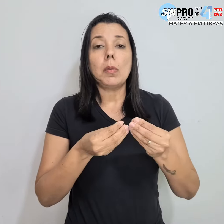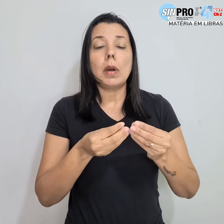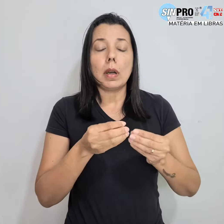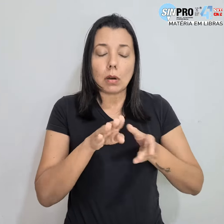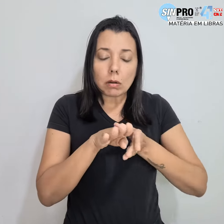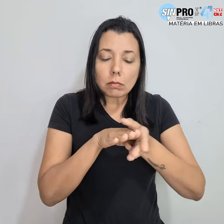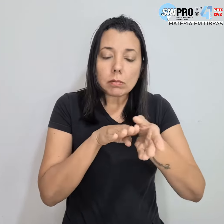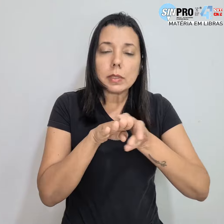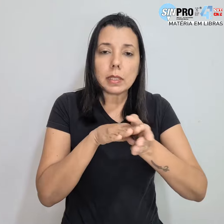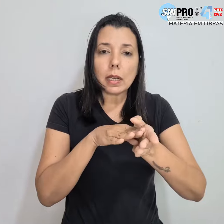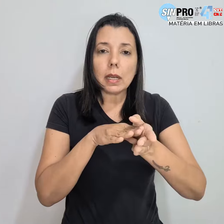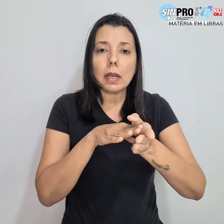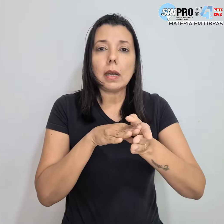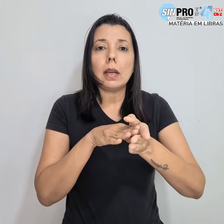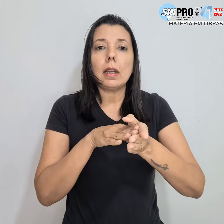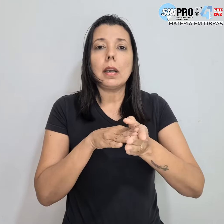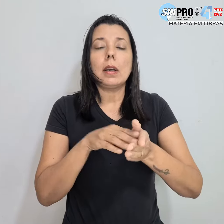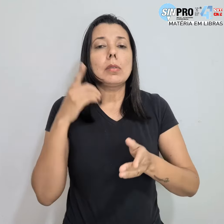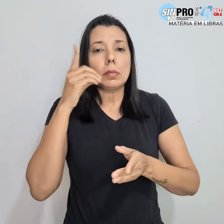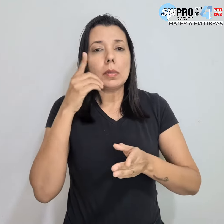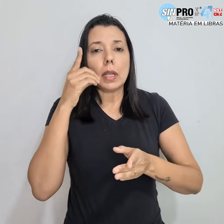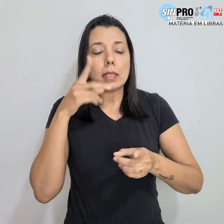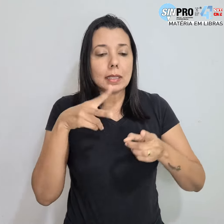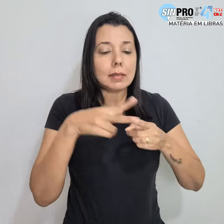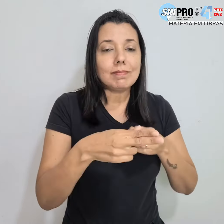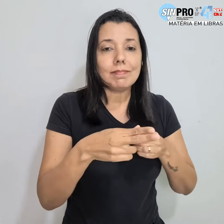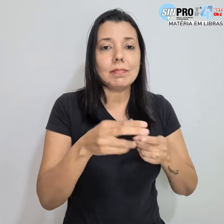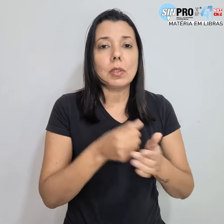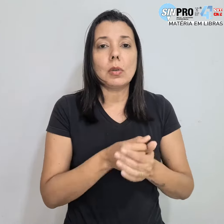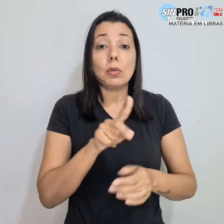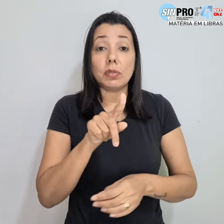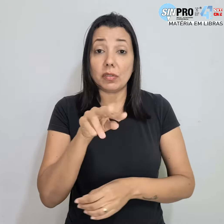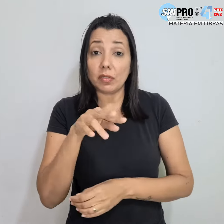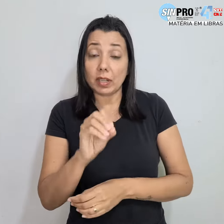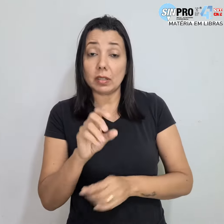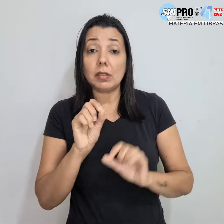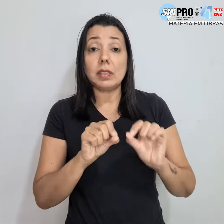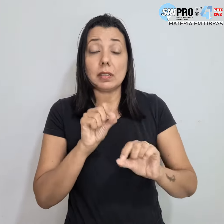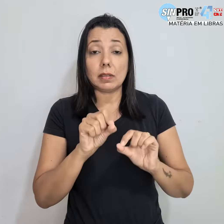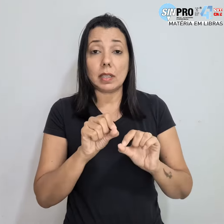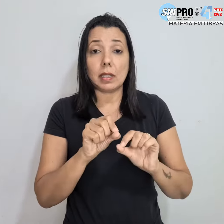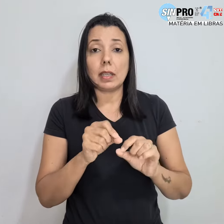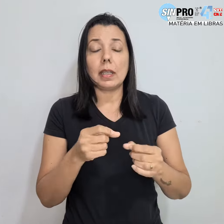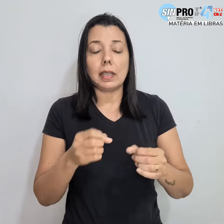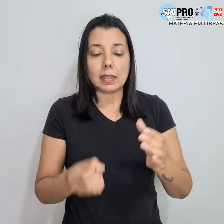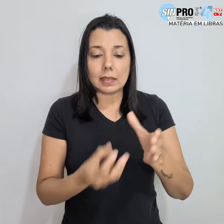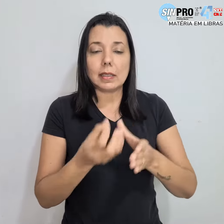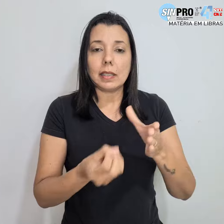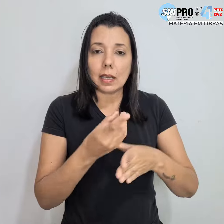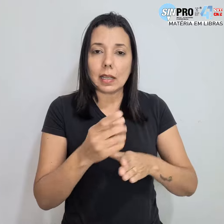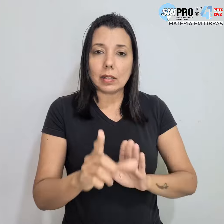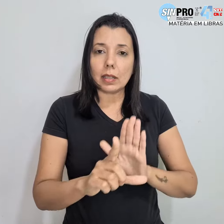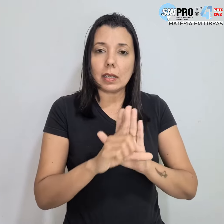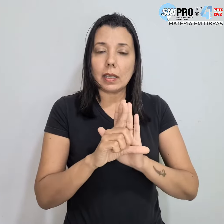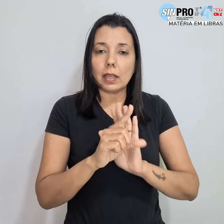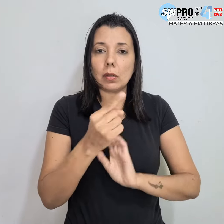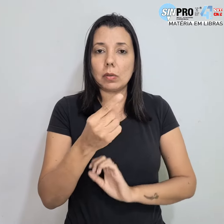convencer os parlamentares a derrubarem o veto, resgatando a excepcionalidade que eles criaram na Lei nº